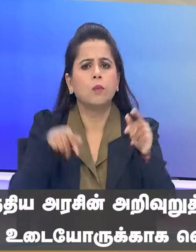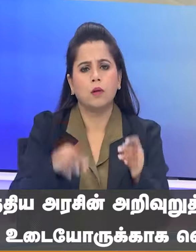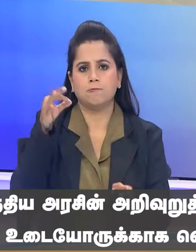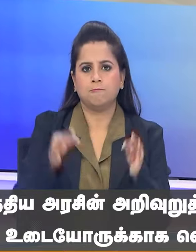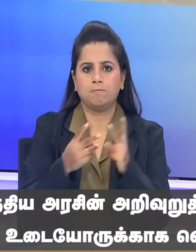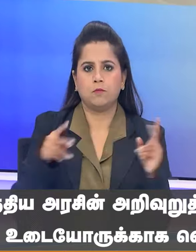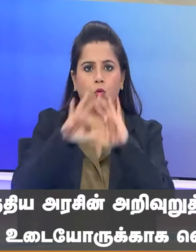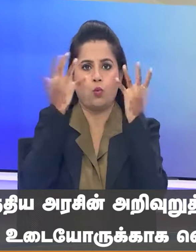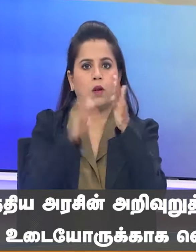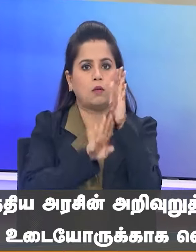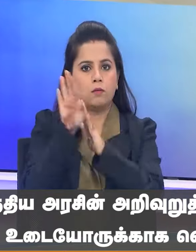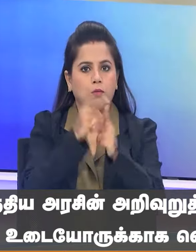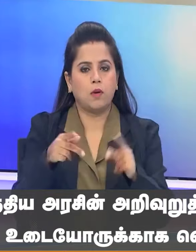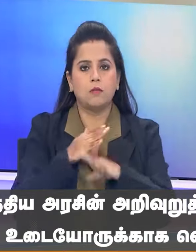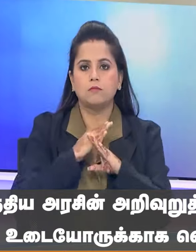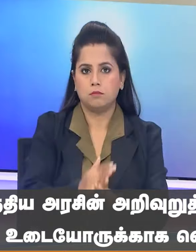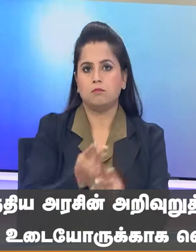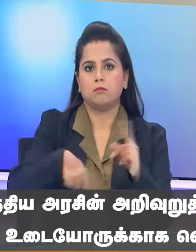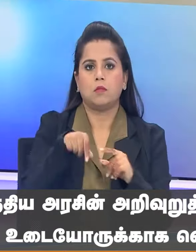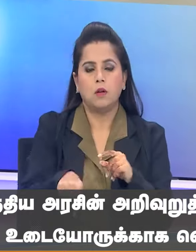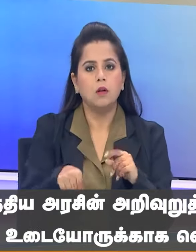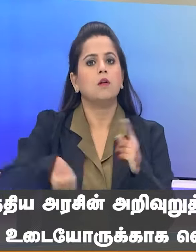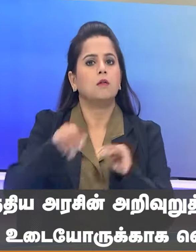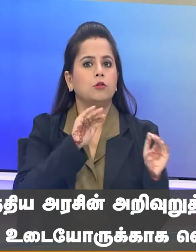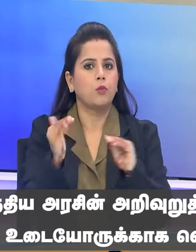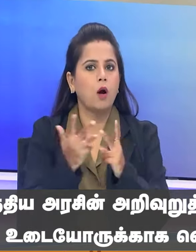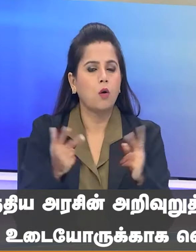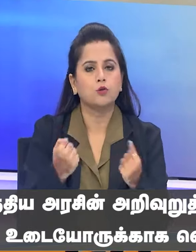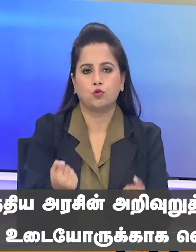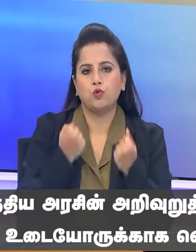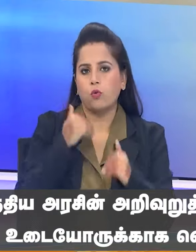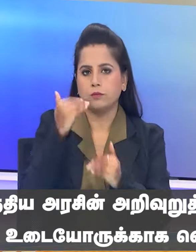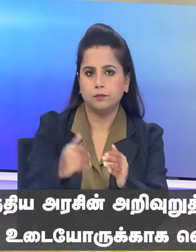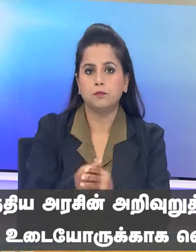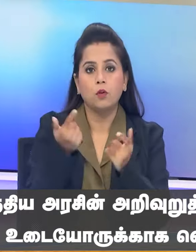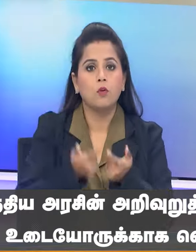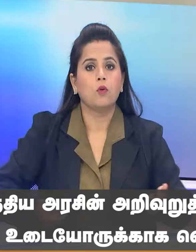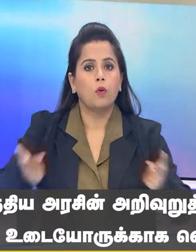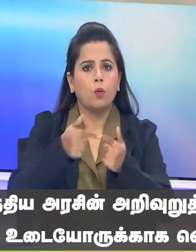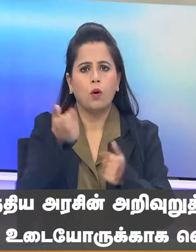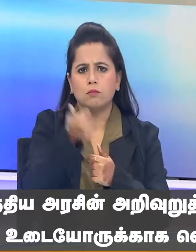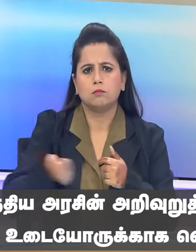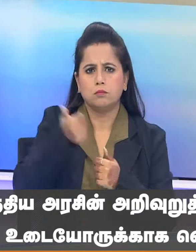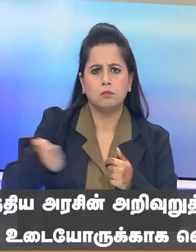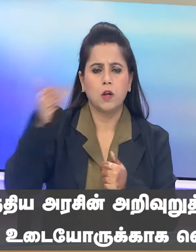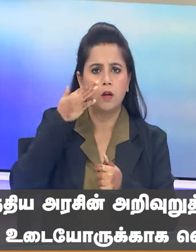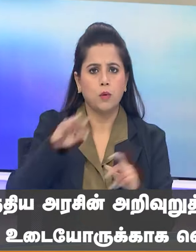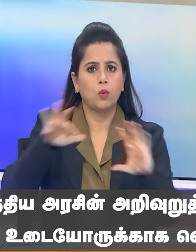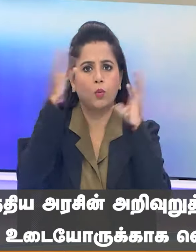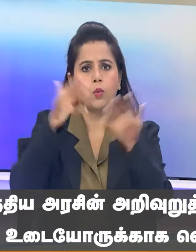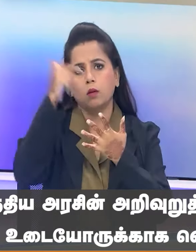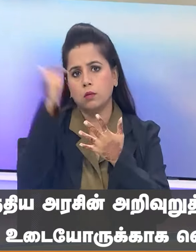वैश्विक विकास और सुरक्षा के लिए बहुपक्षीय नेताओं को प्रमुख वैश्विक